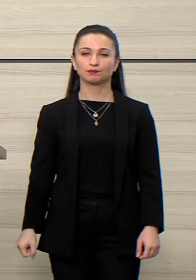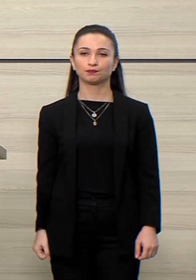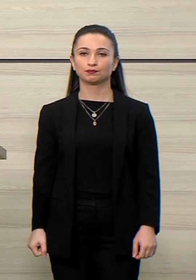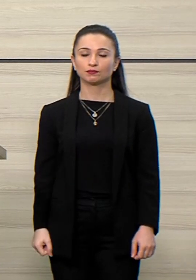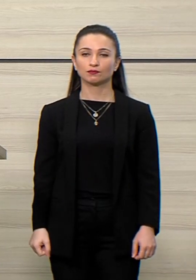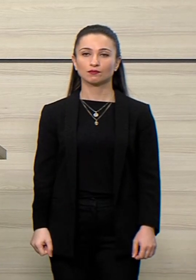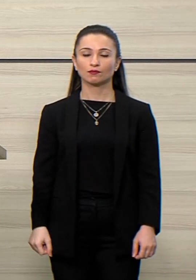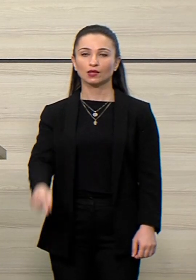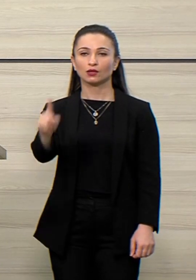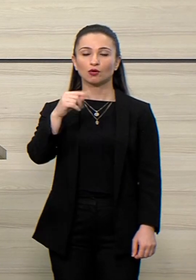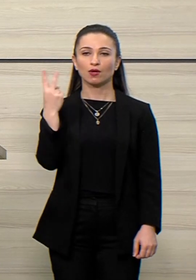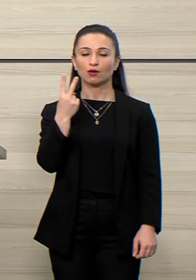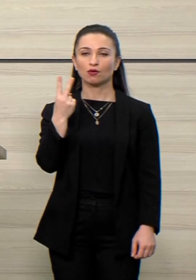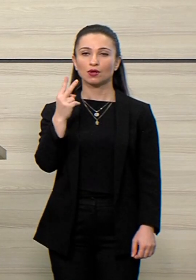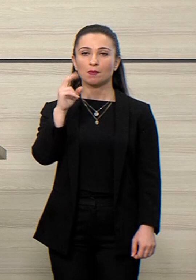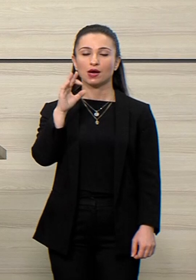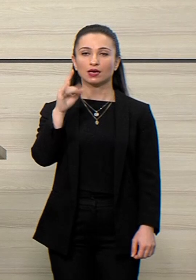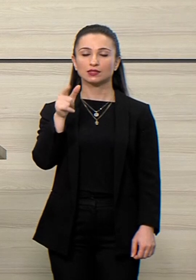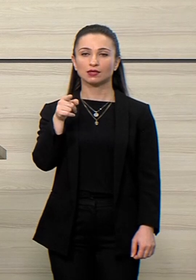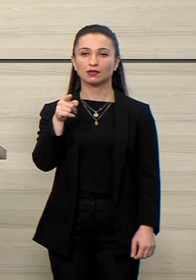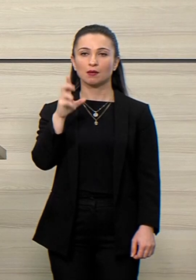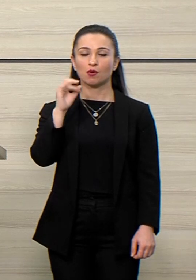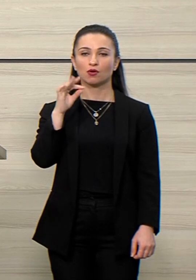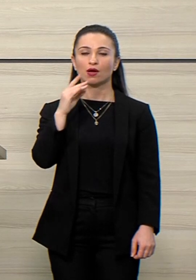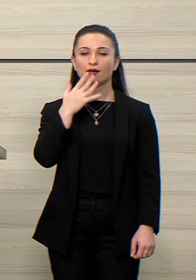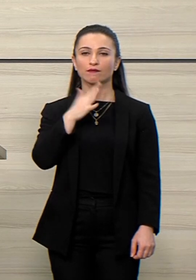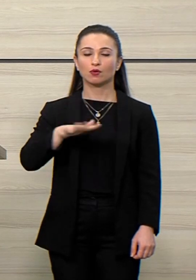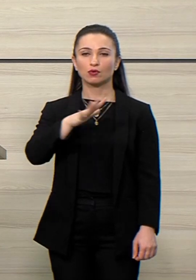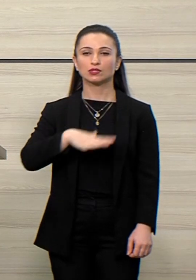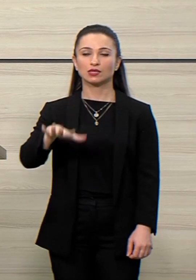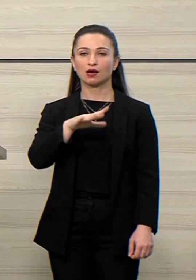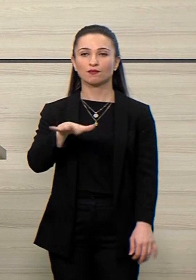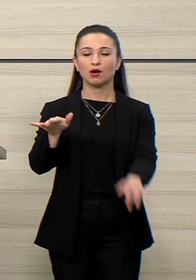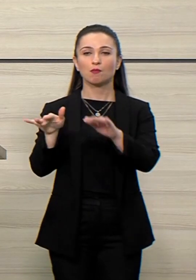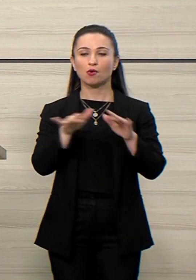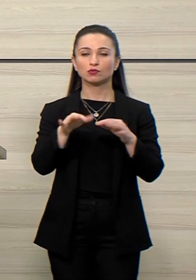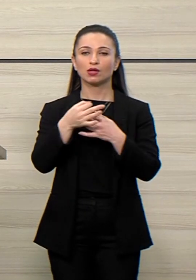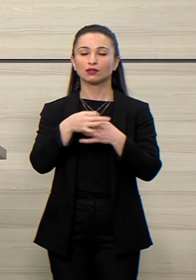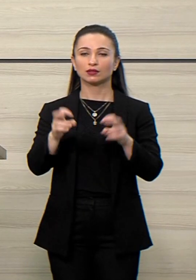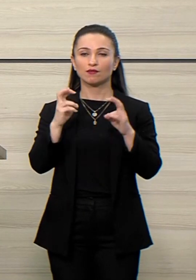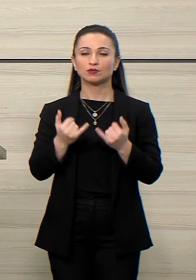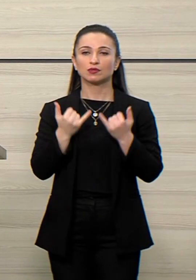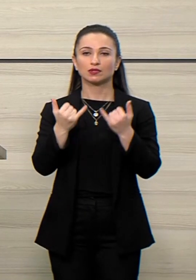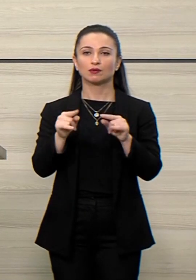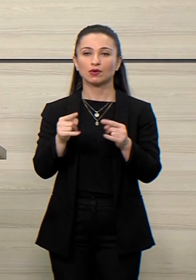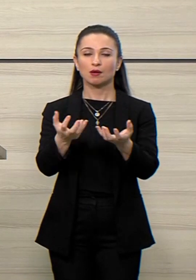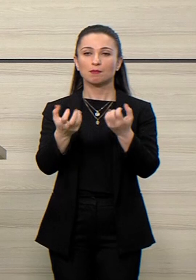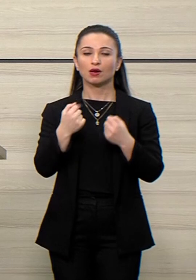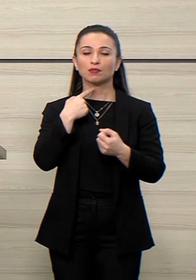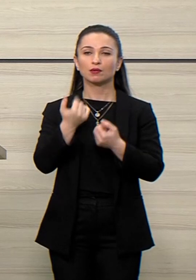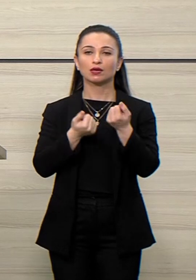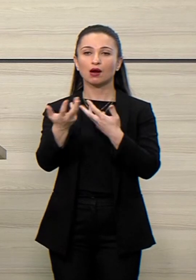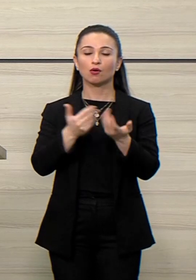0,11%. ნომერი 2 ბაქრაძე უგულავა ბოკერია ევროპული საქართველო მოძრაობა თავისუფლებისათვის. მიღებული